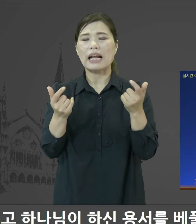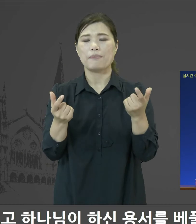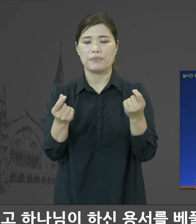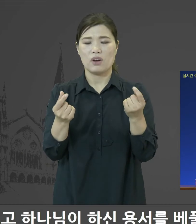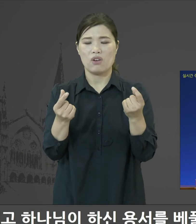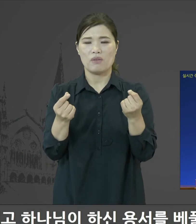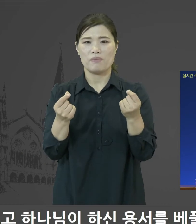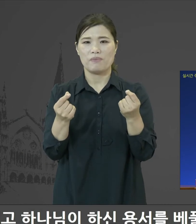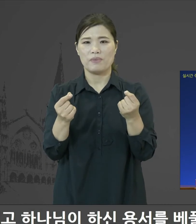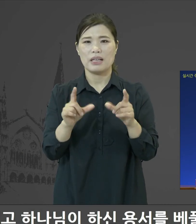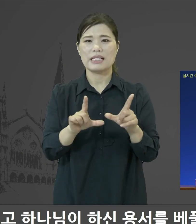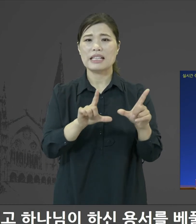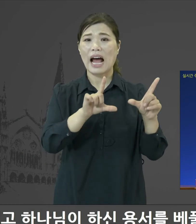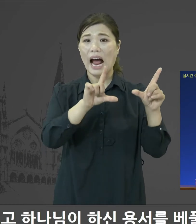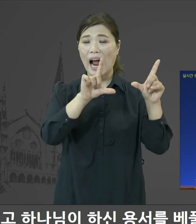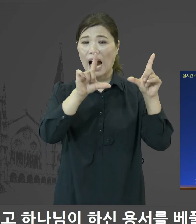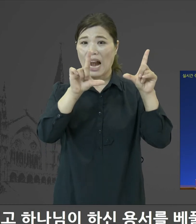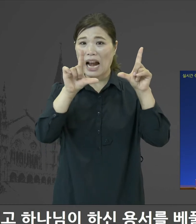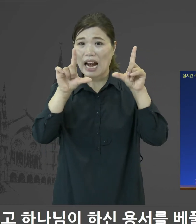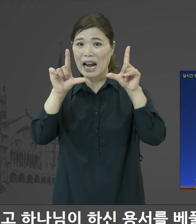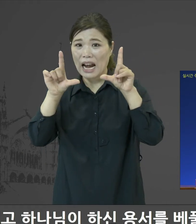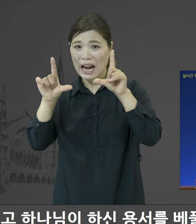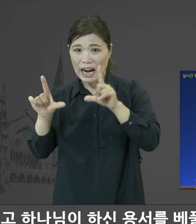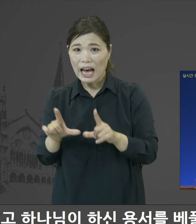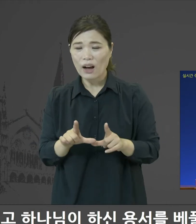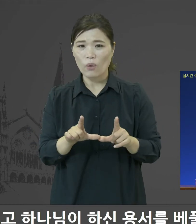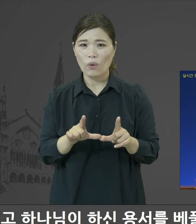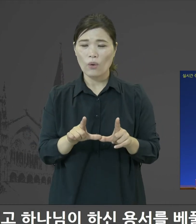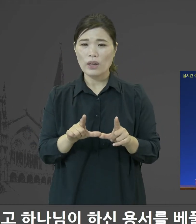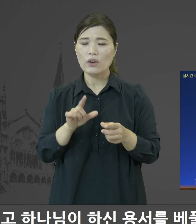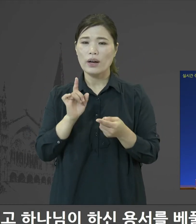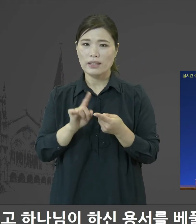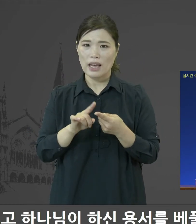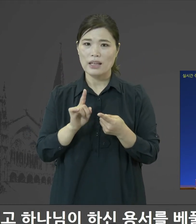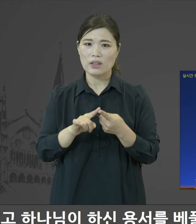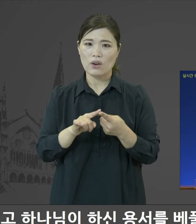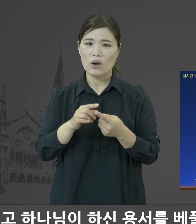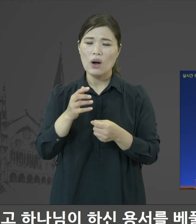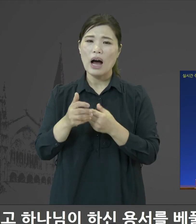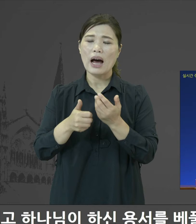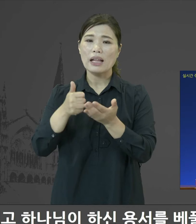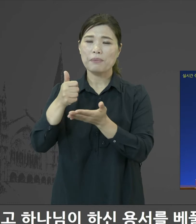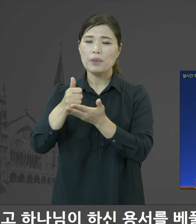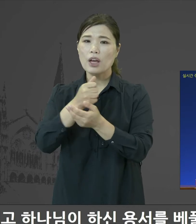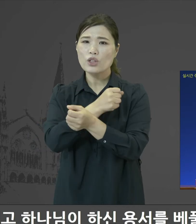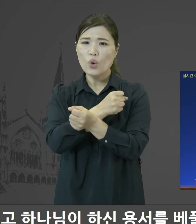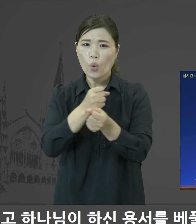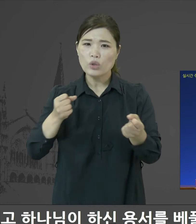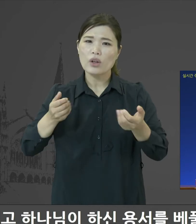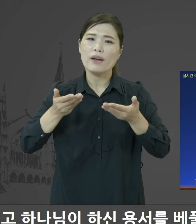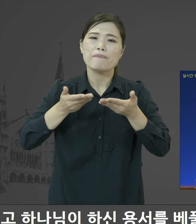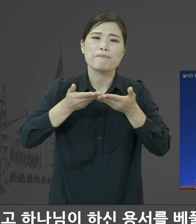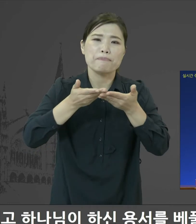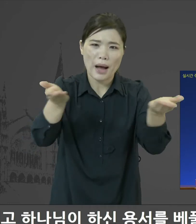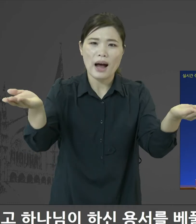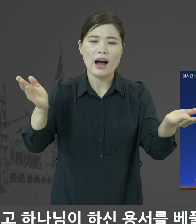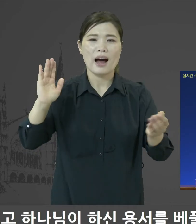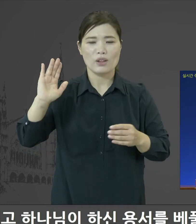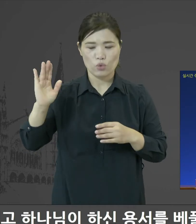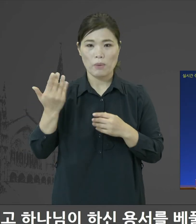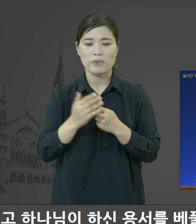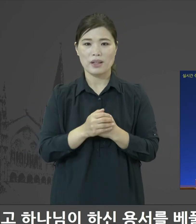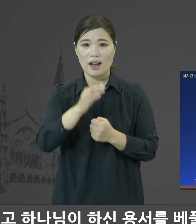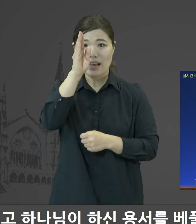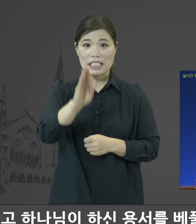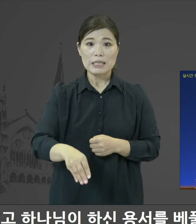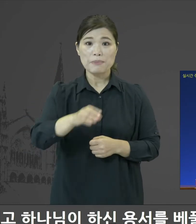하나님이 용서하셨다는 것이 십자가 복음의 핵심이 되는 겁니다. 십자가 복음을 붙들고